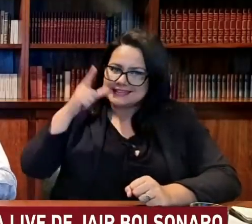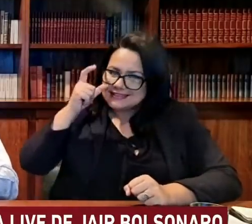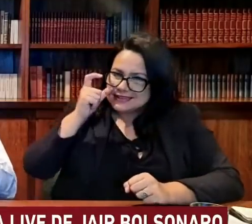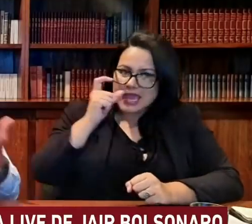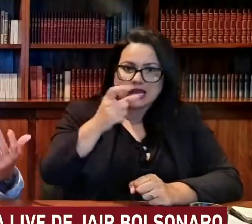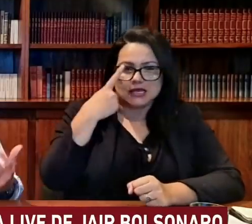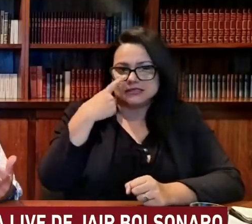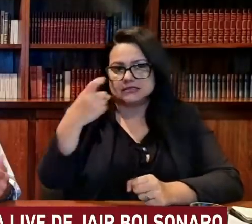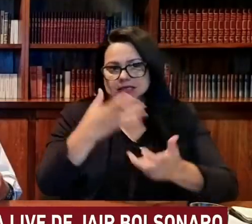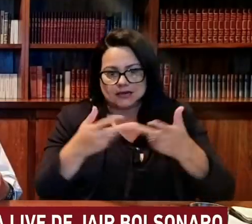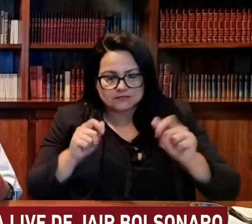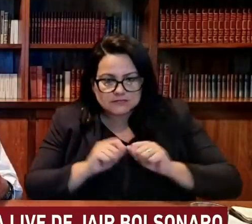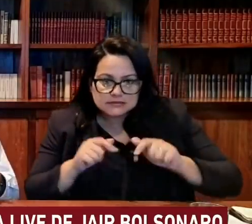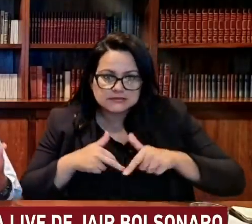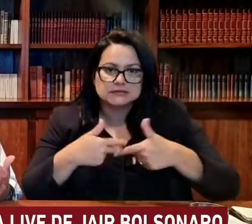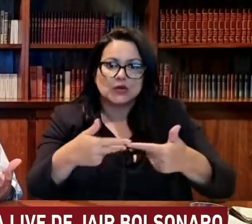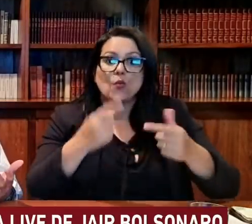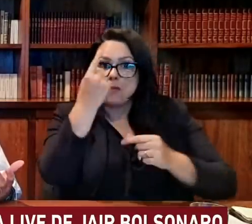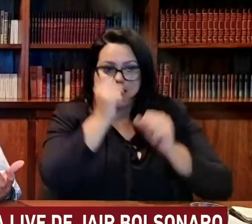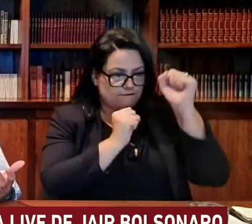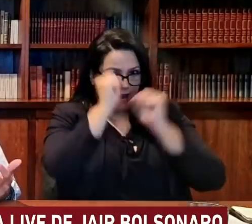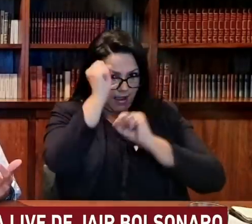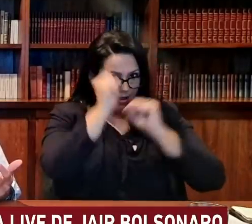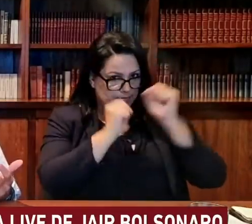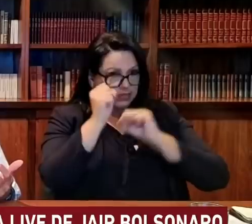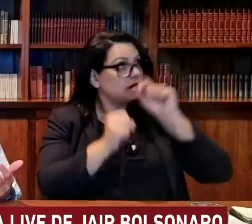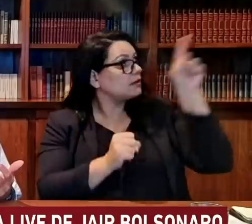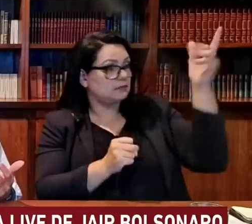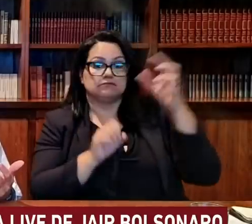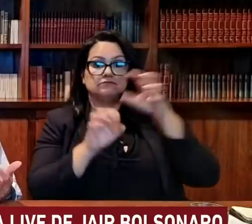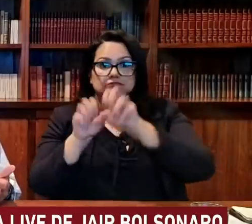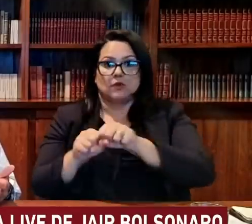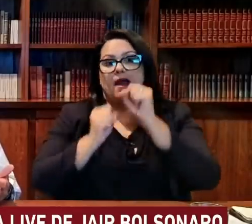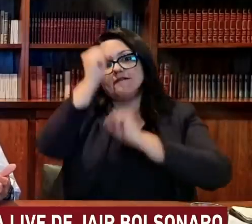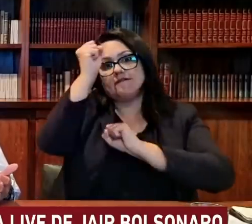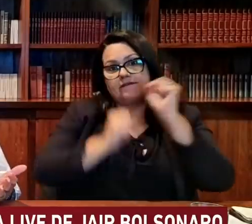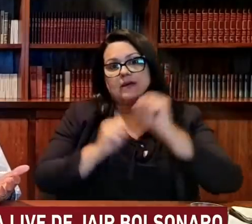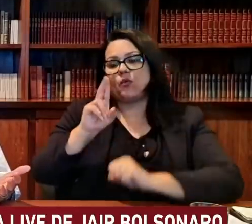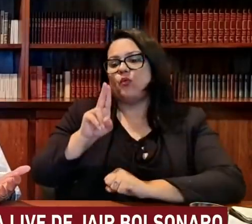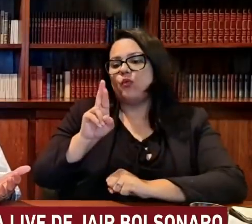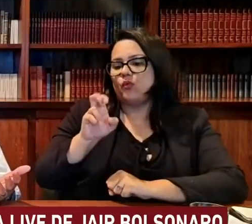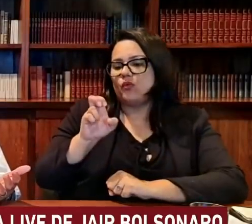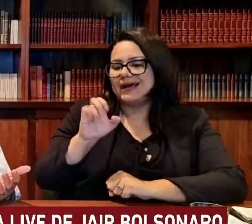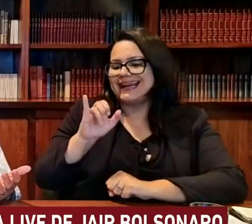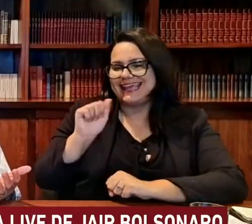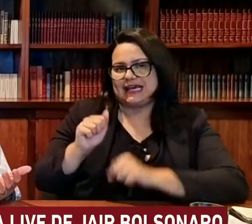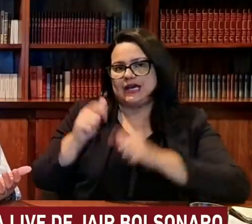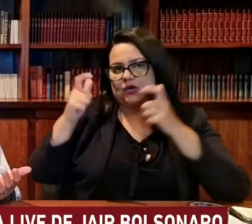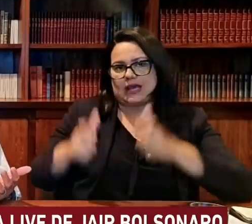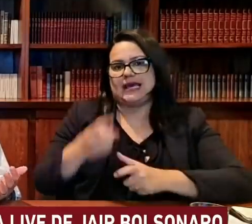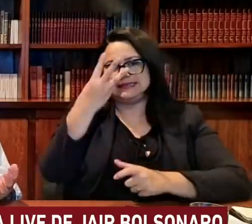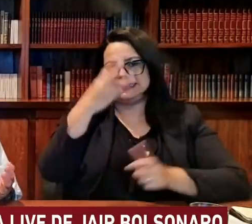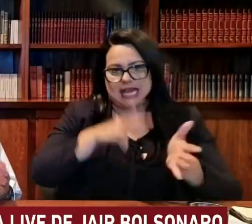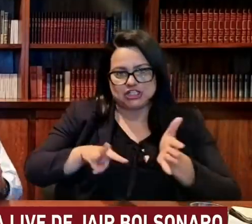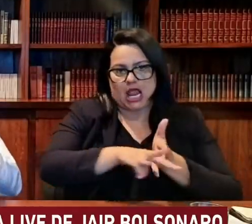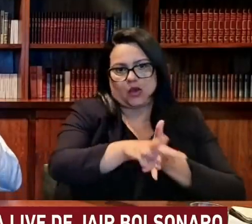um esqueleto, né? Uma fábrica não concluída de fabricação de ureia em 3 lagoas, Mato Grosso